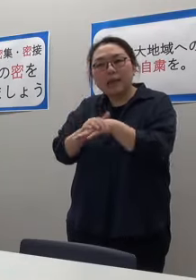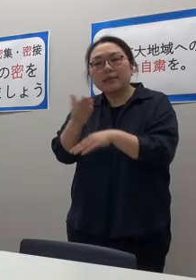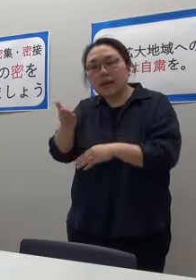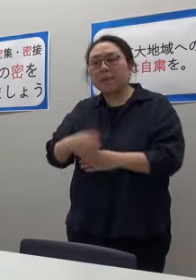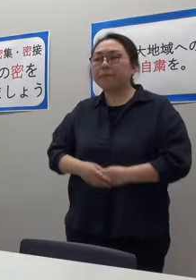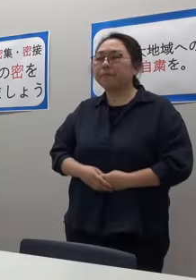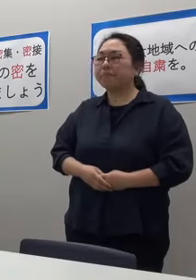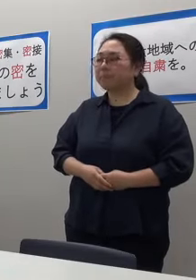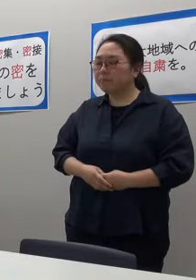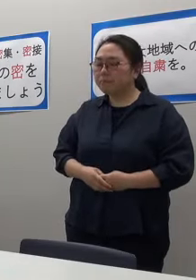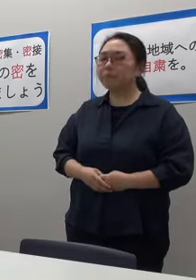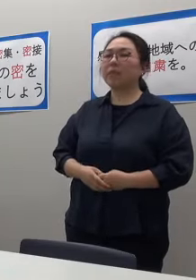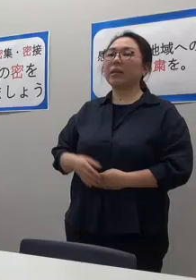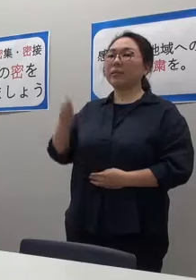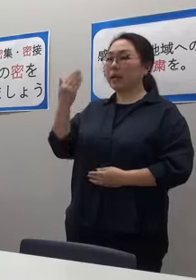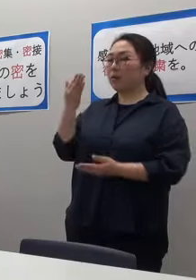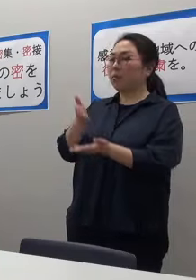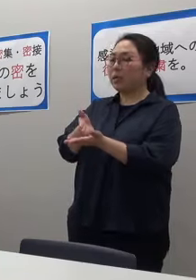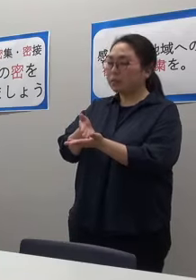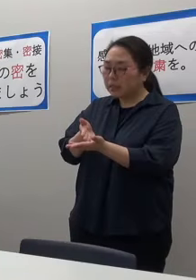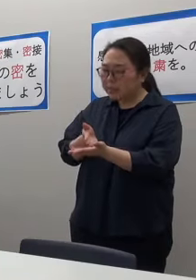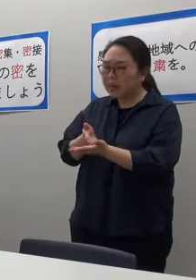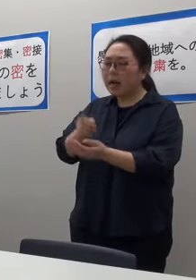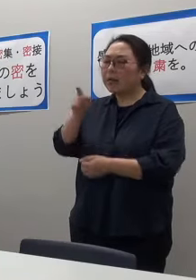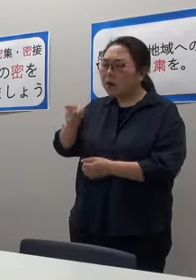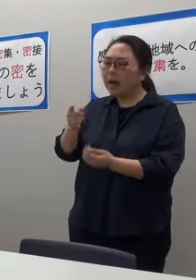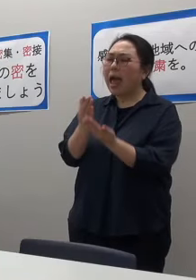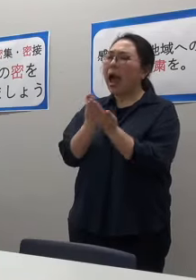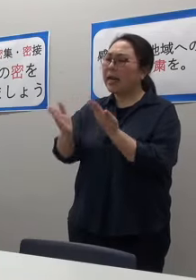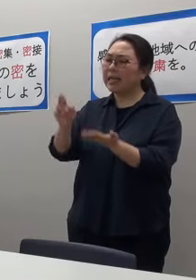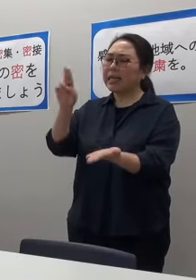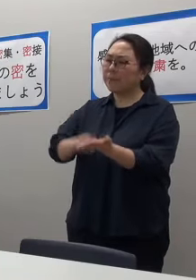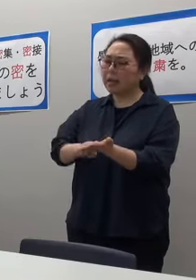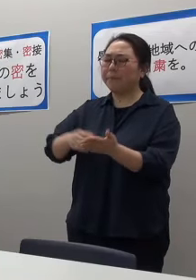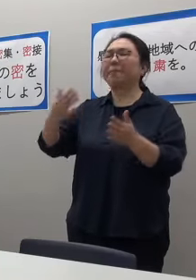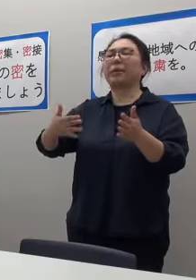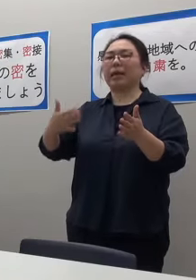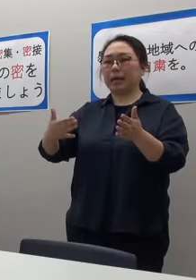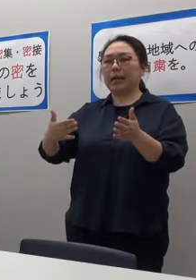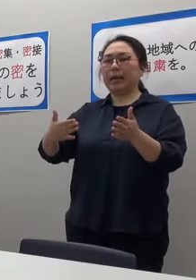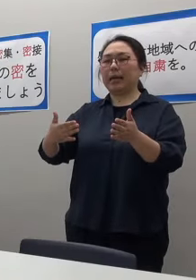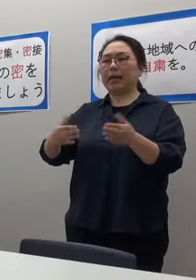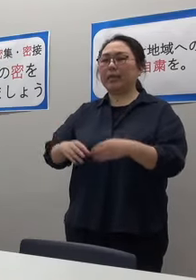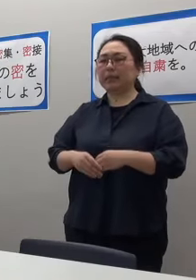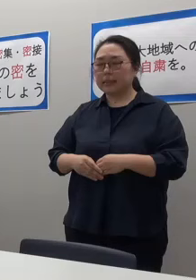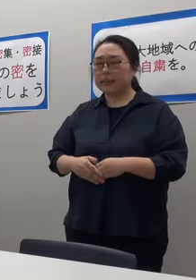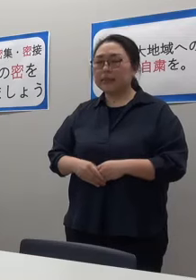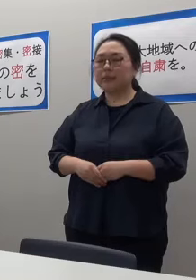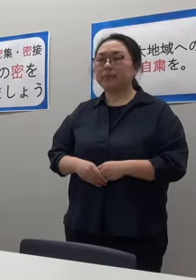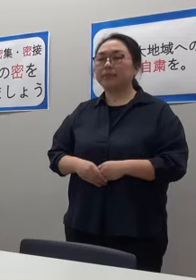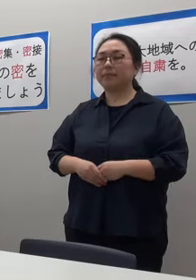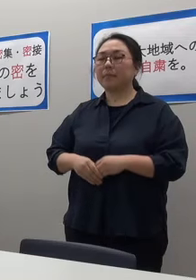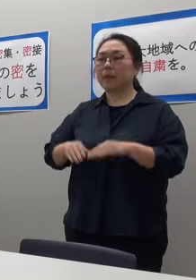しさせていただきましたように、まだですね、そういうふうな断定っていうのをすることはできないというふうに考えております。やはり今